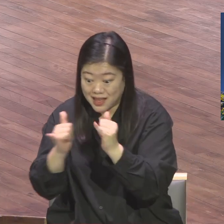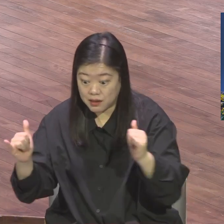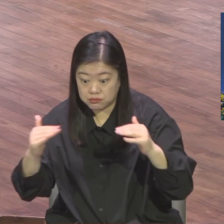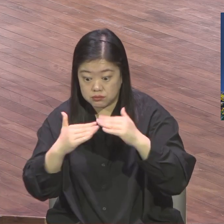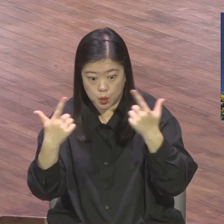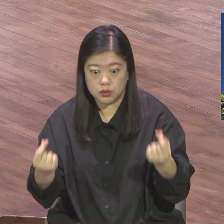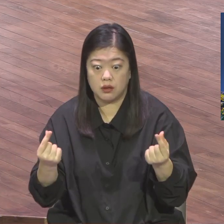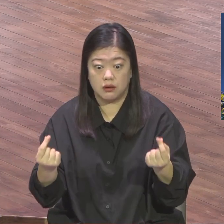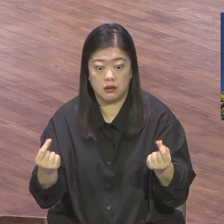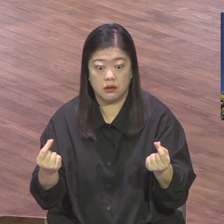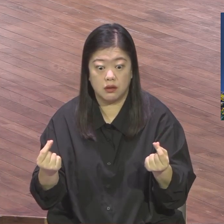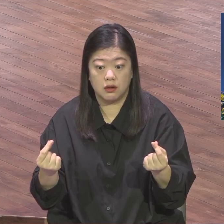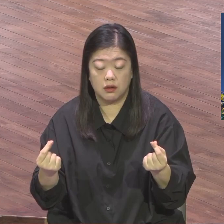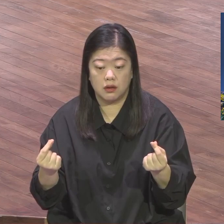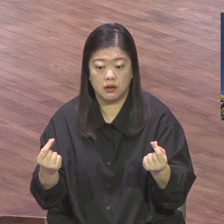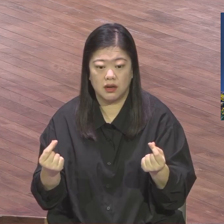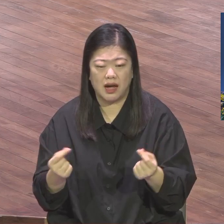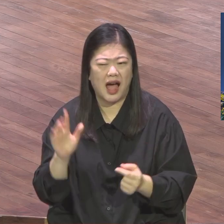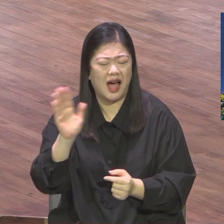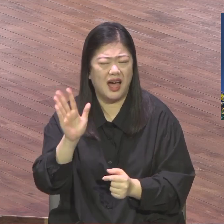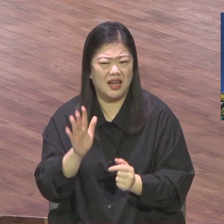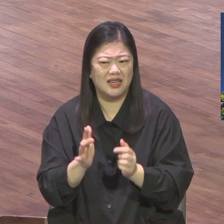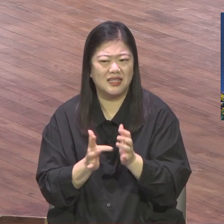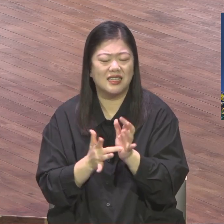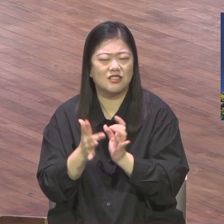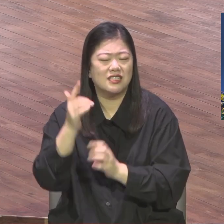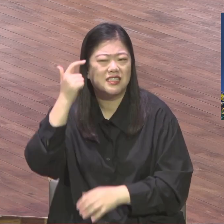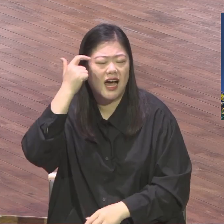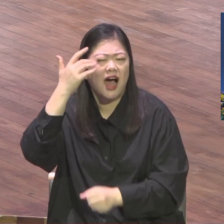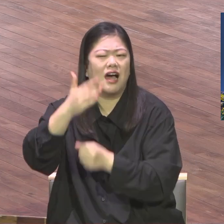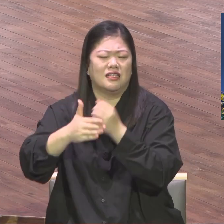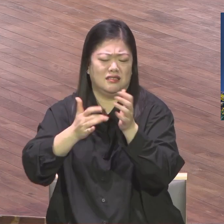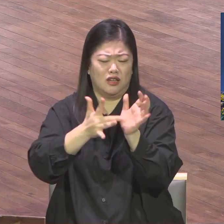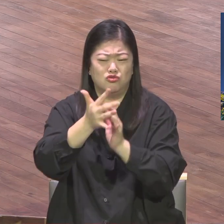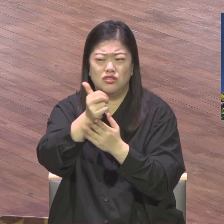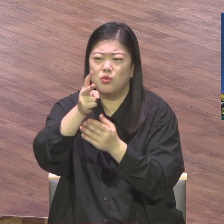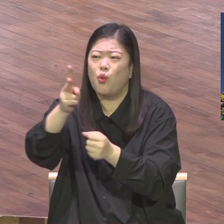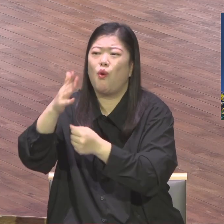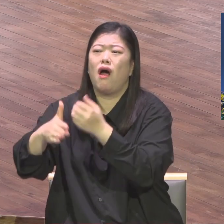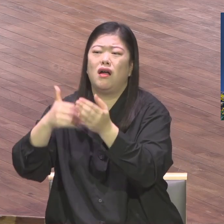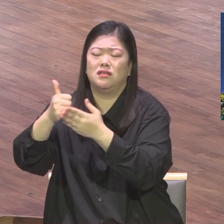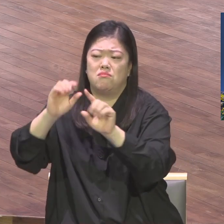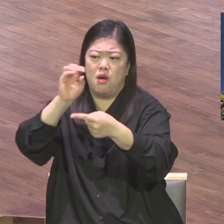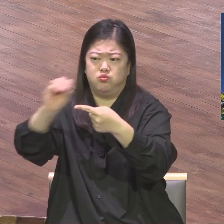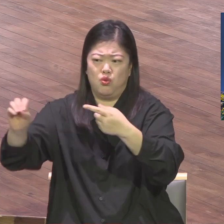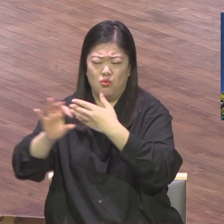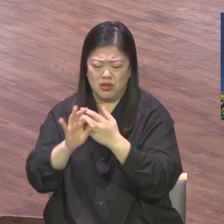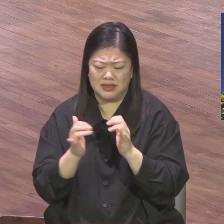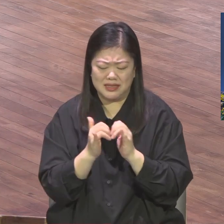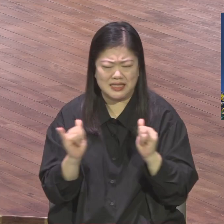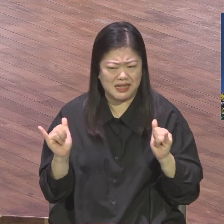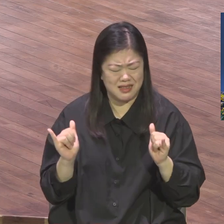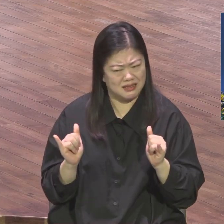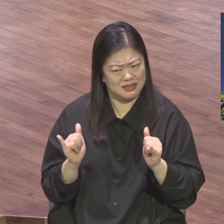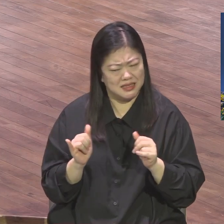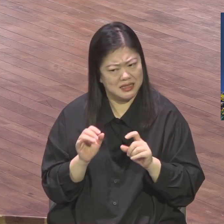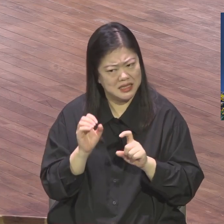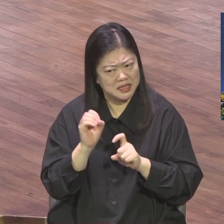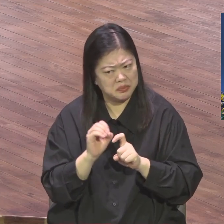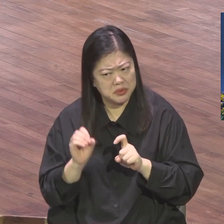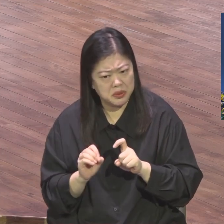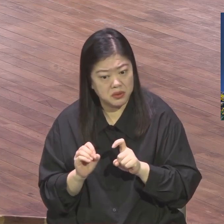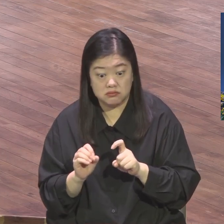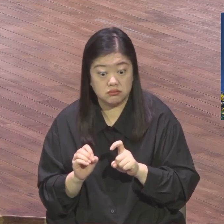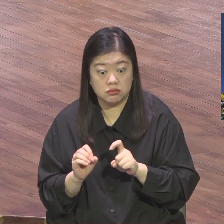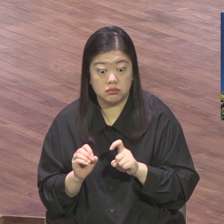아시겠어요? 90% 뭐 예수님인데 뭐 아니에요. 100% 인간, 100% 하나님. 아멘.